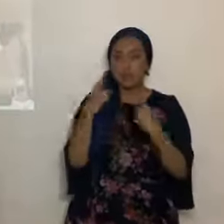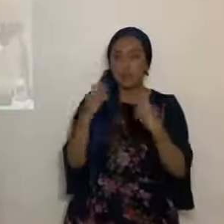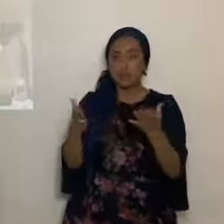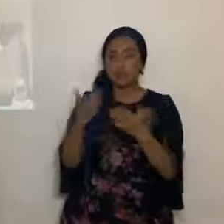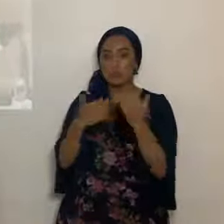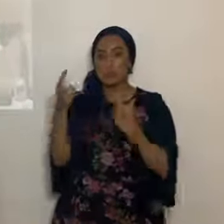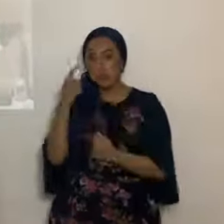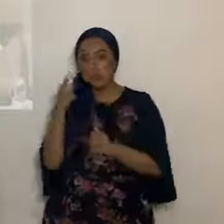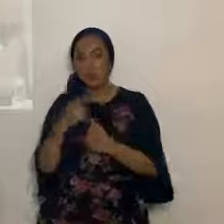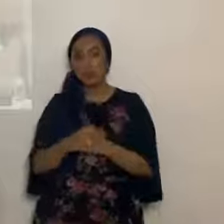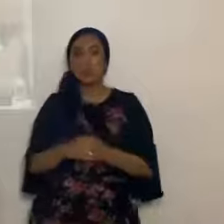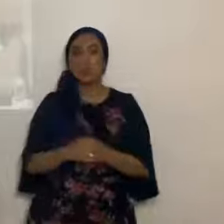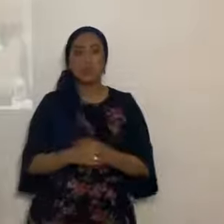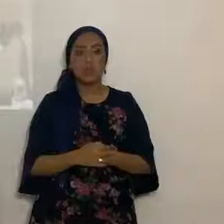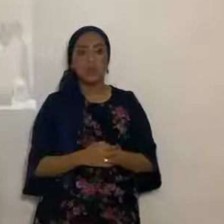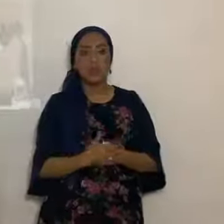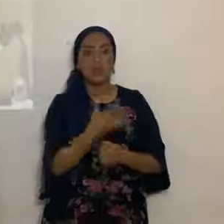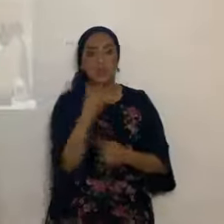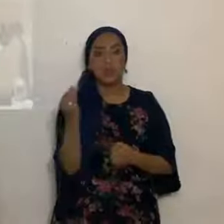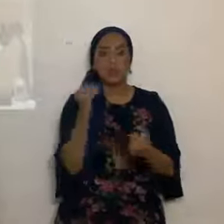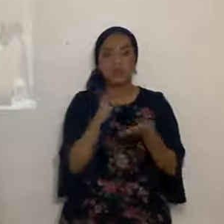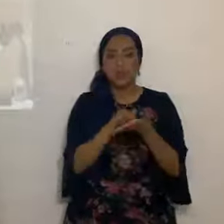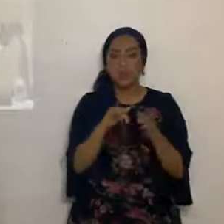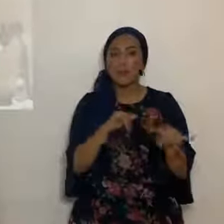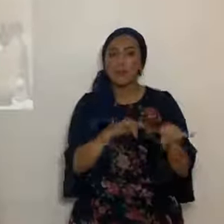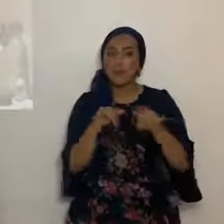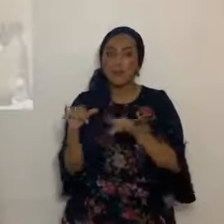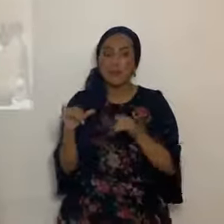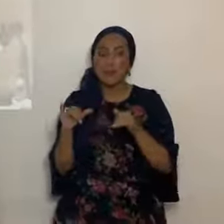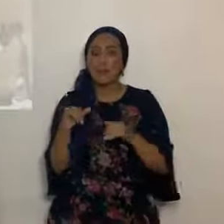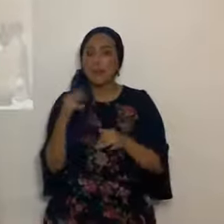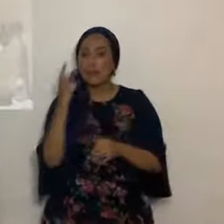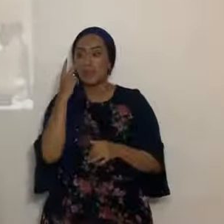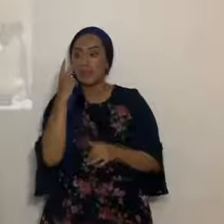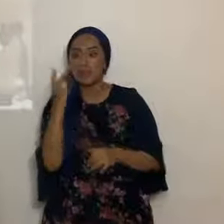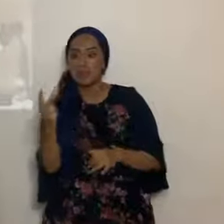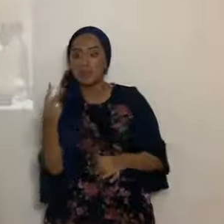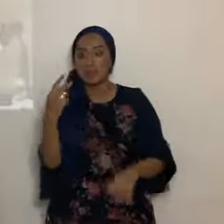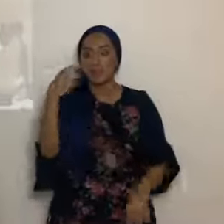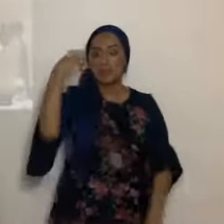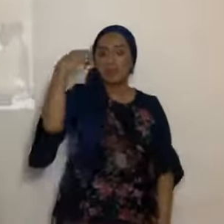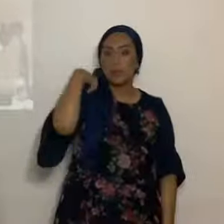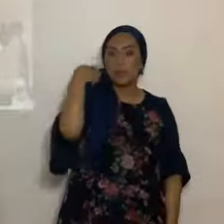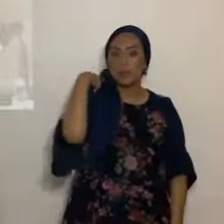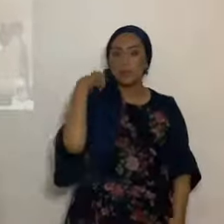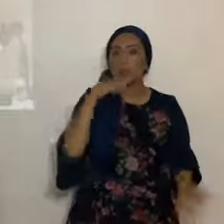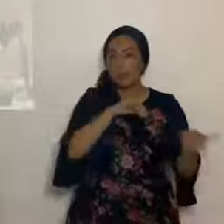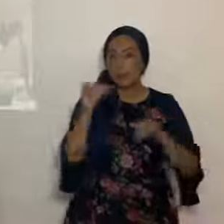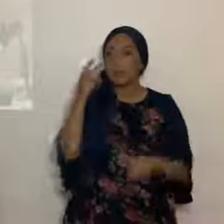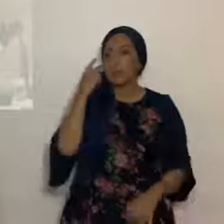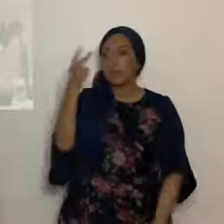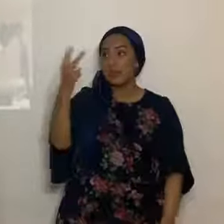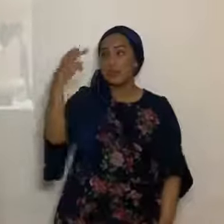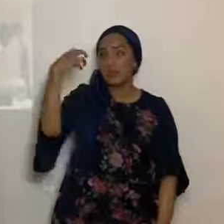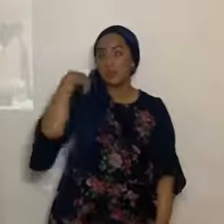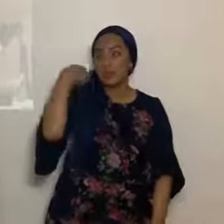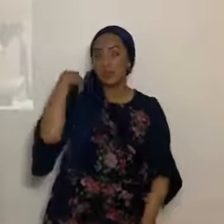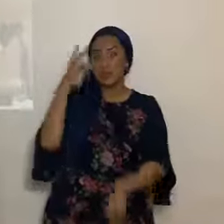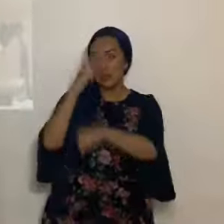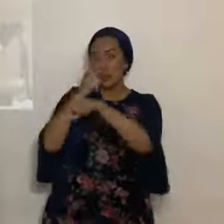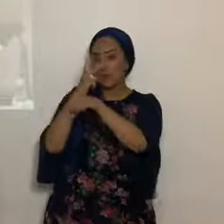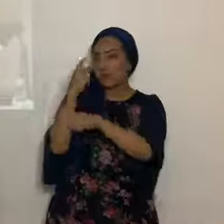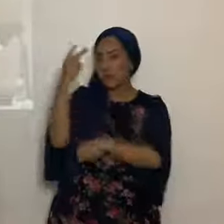algo. Y eso incluye mirar al líder. Eso incluye mirar al líder de una